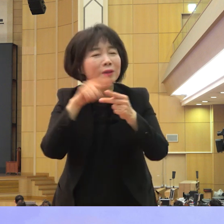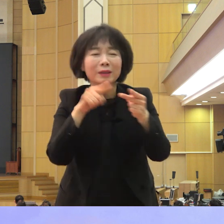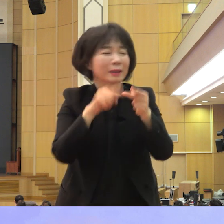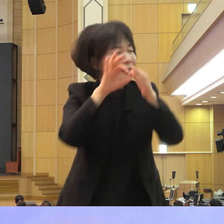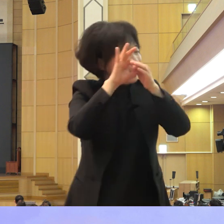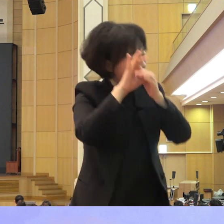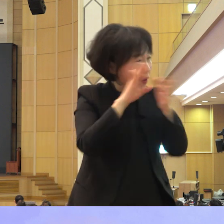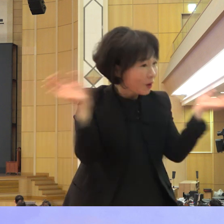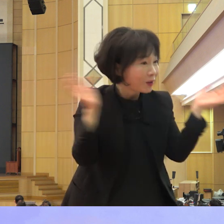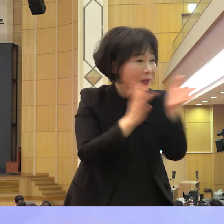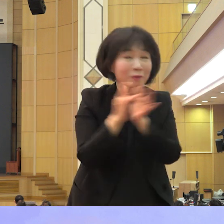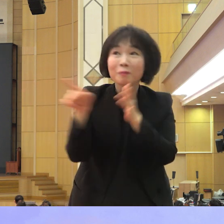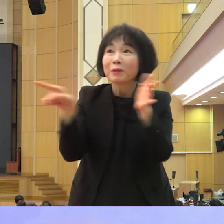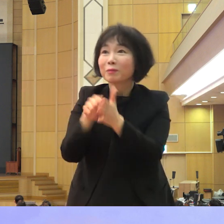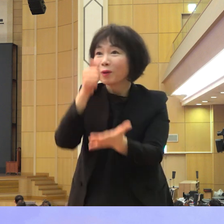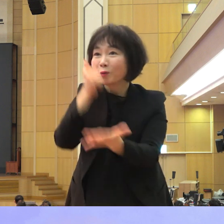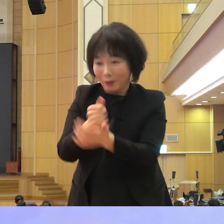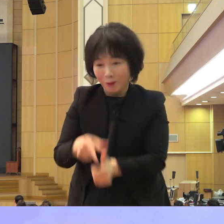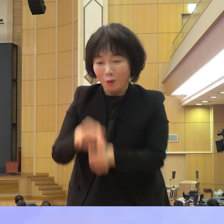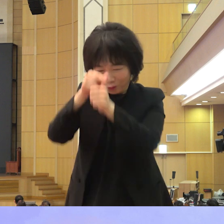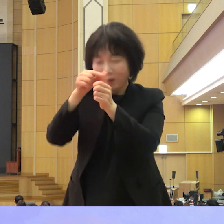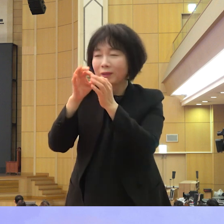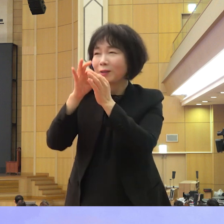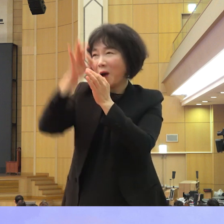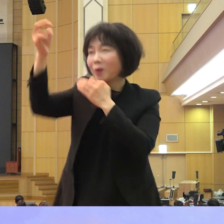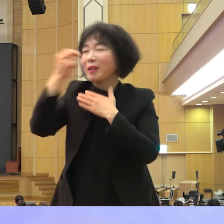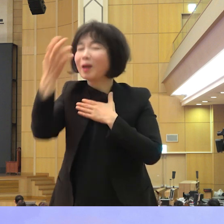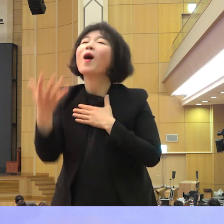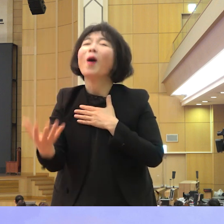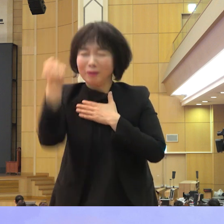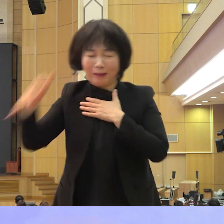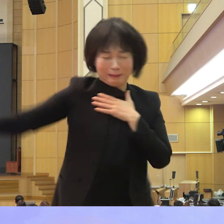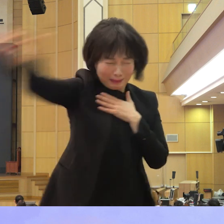예수 믿으면 죄에서 구원받고 영생을 얻을 수 있는 것입니다.